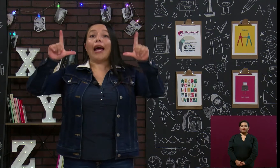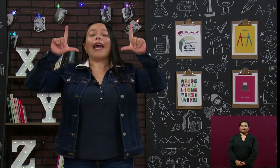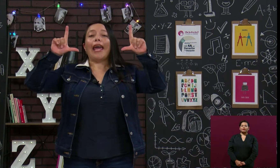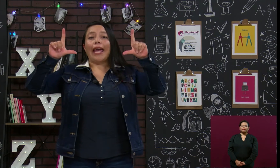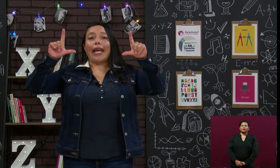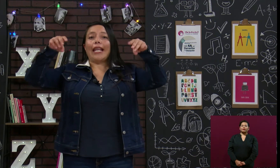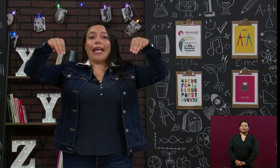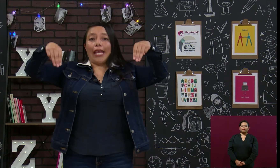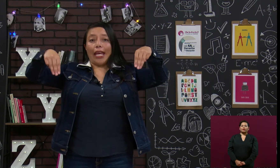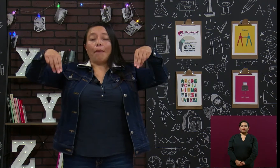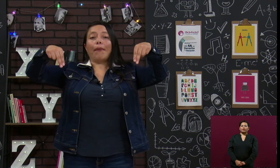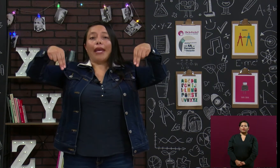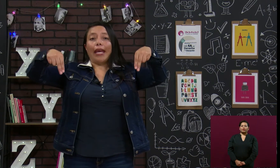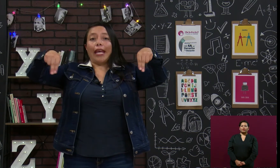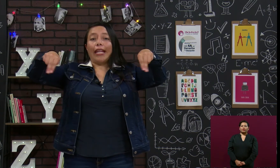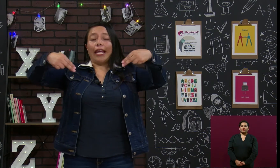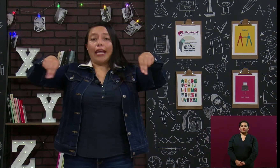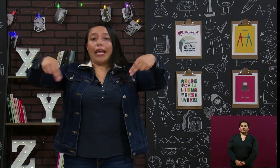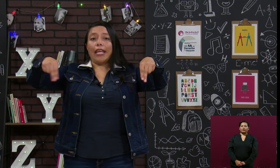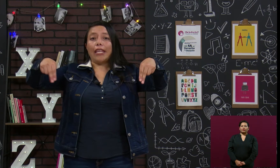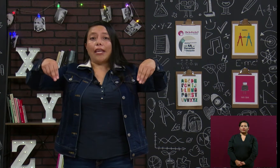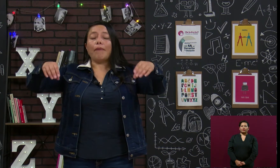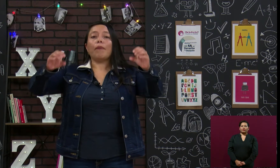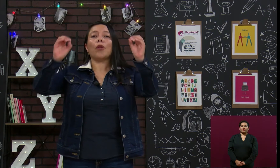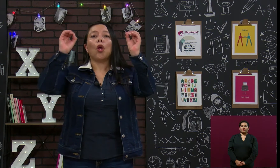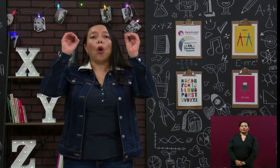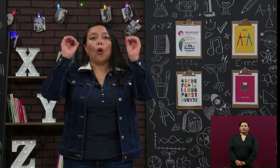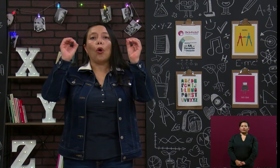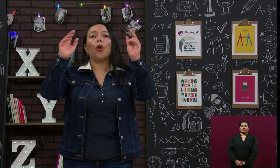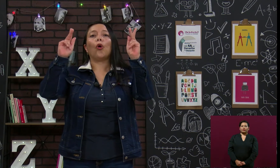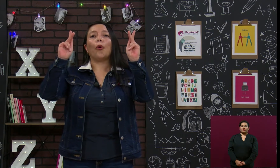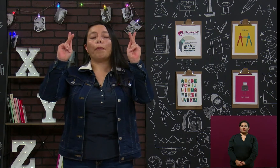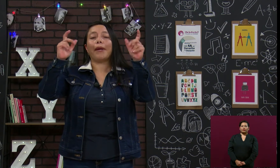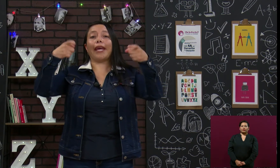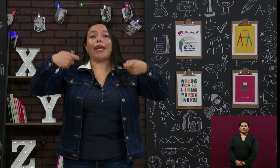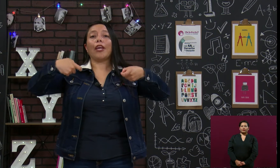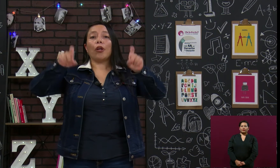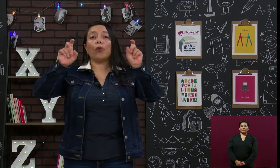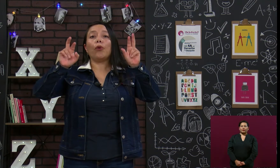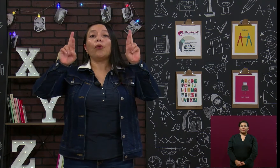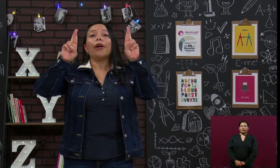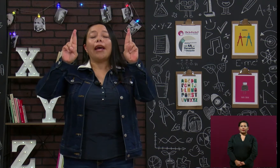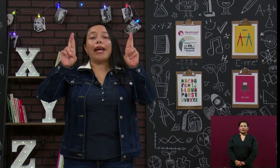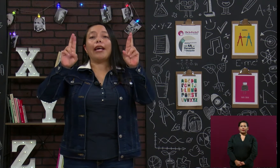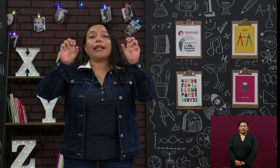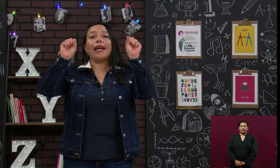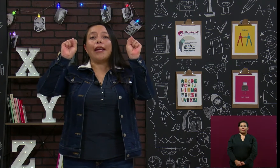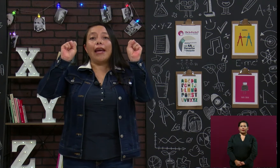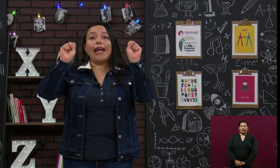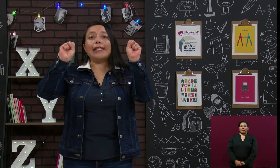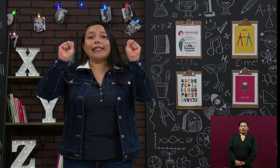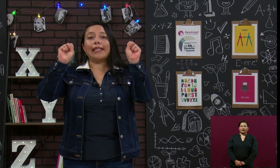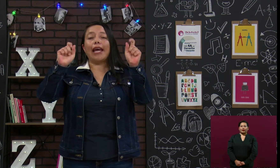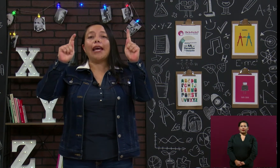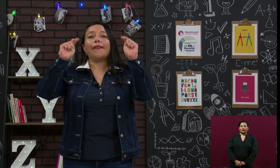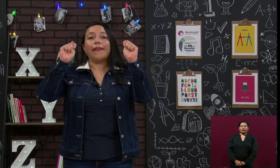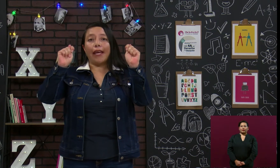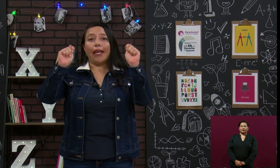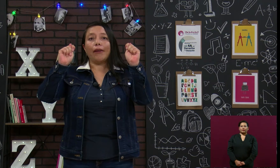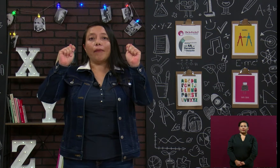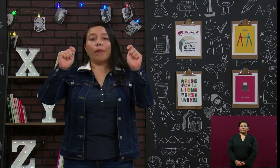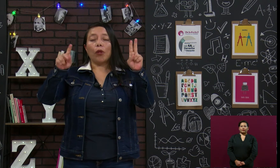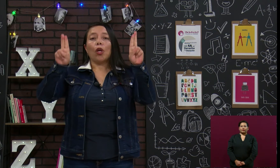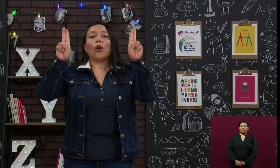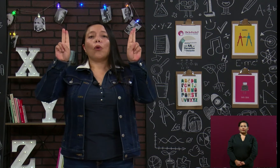K, L, M, N, Ñ, O, P, Q, R, S, C,